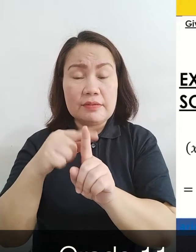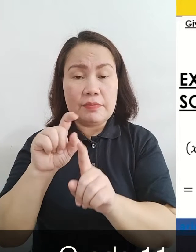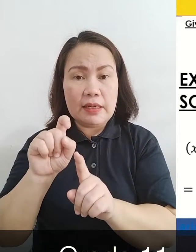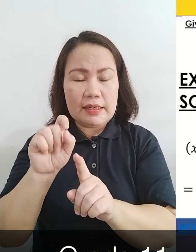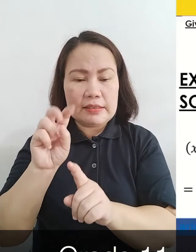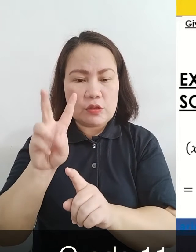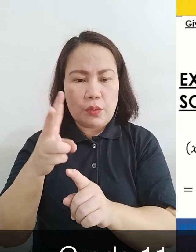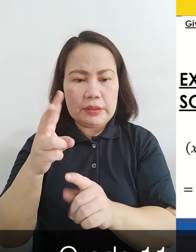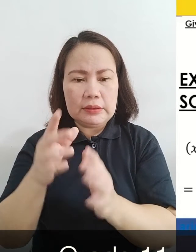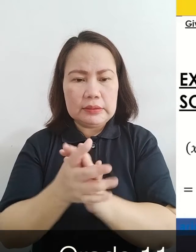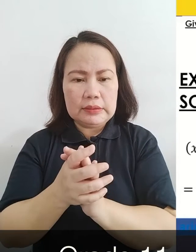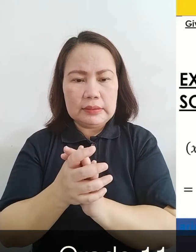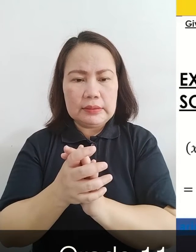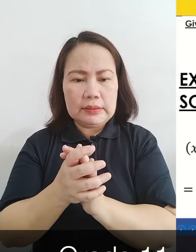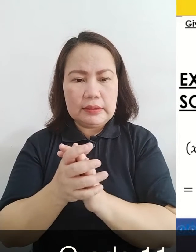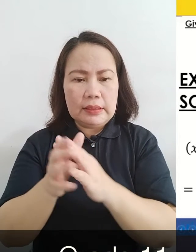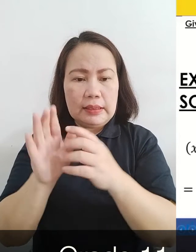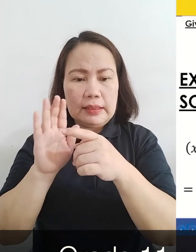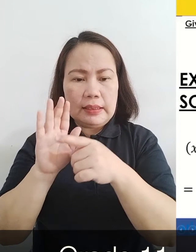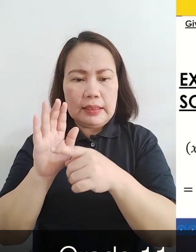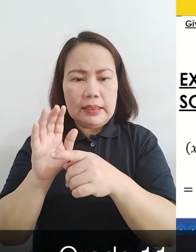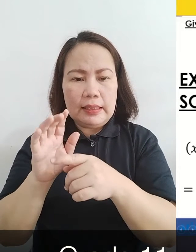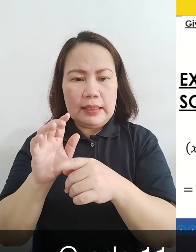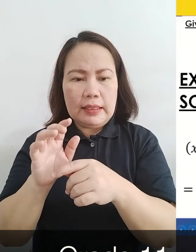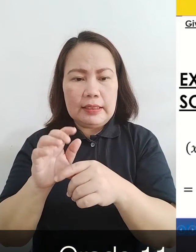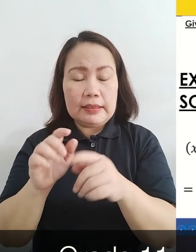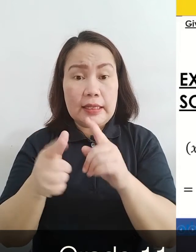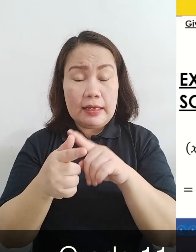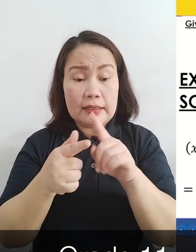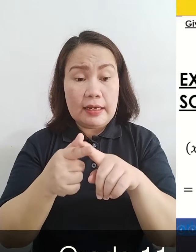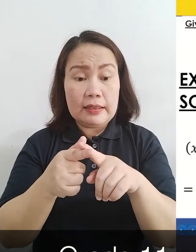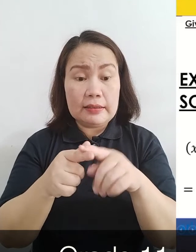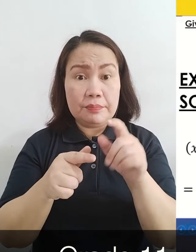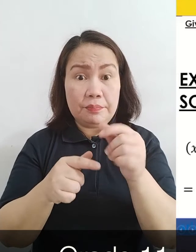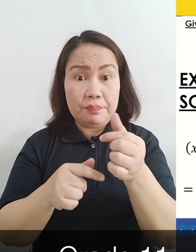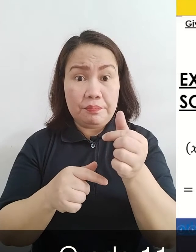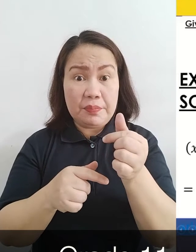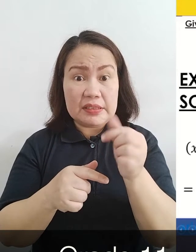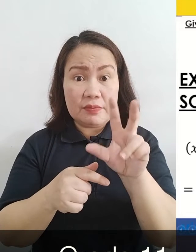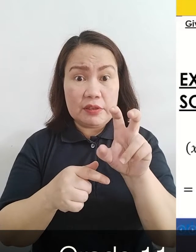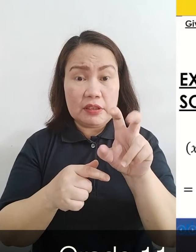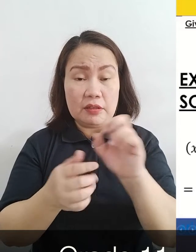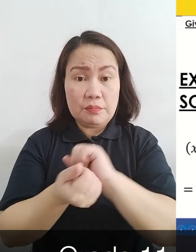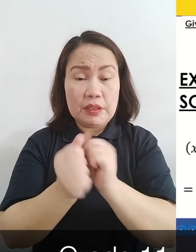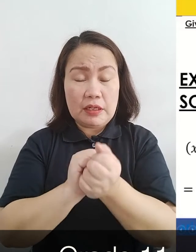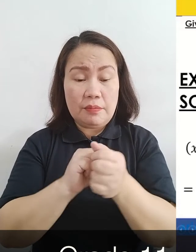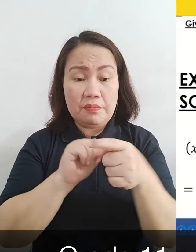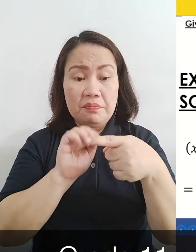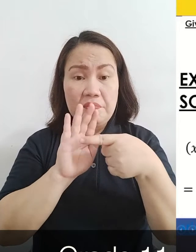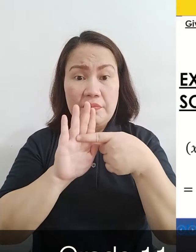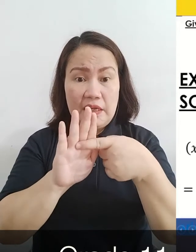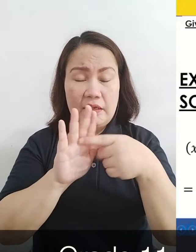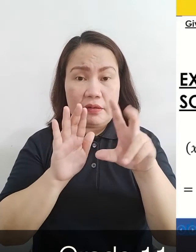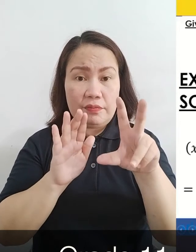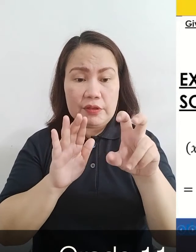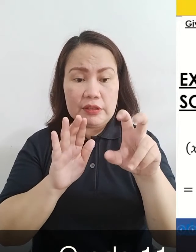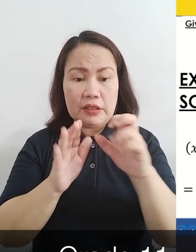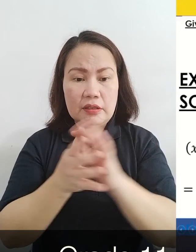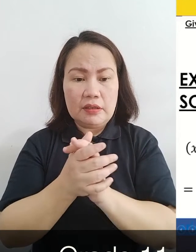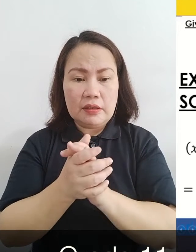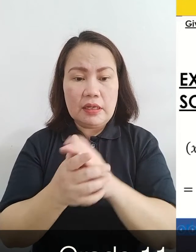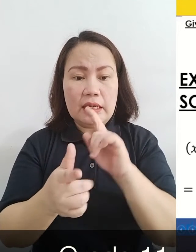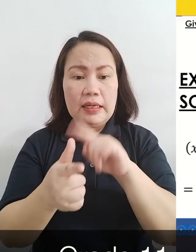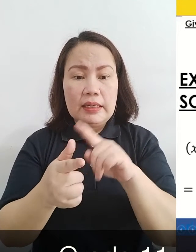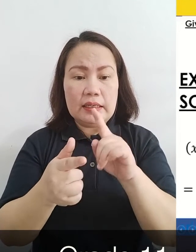magiging negative 13. And then, yung negative x magiging positive x na. Tapos yung positive 2